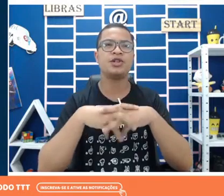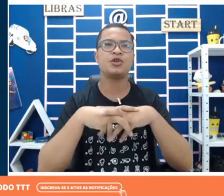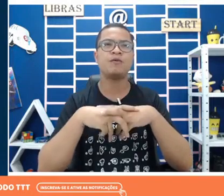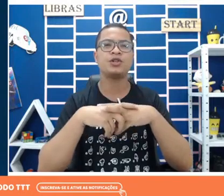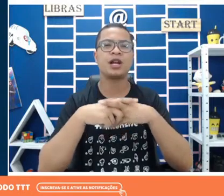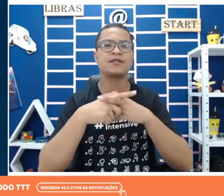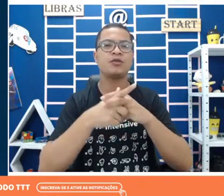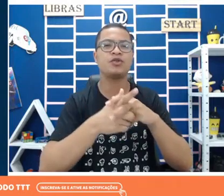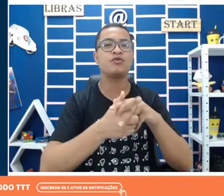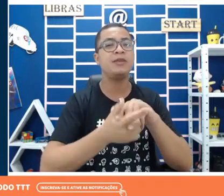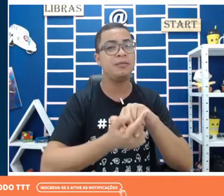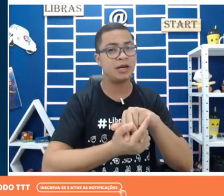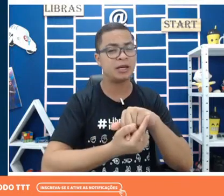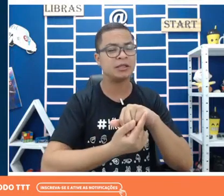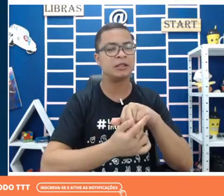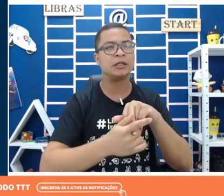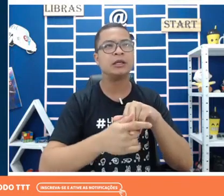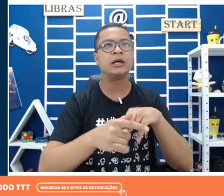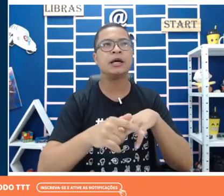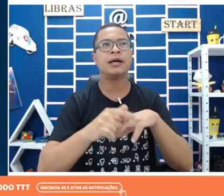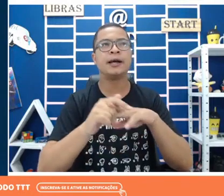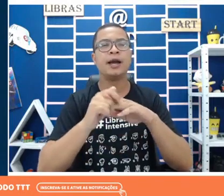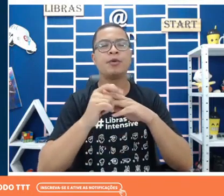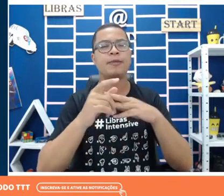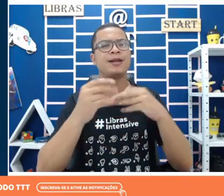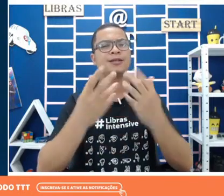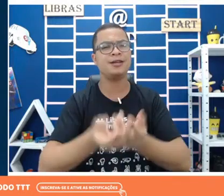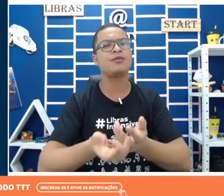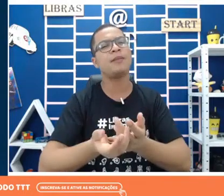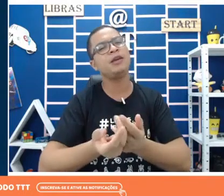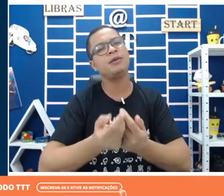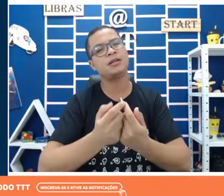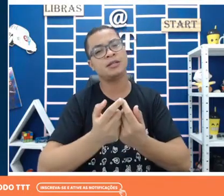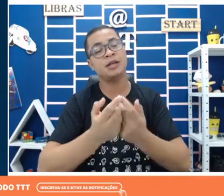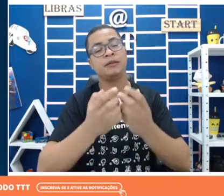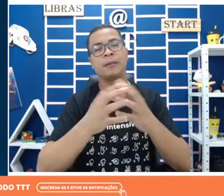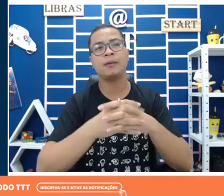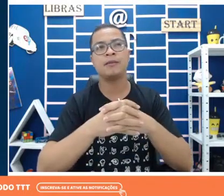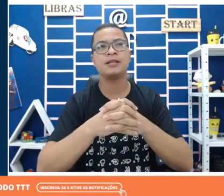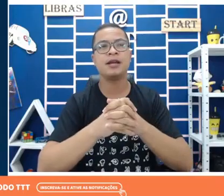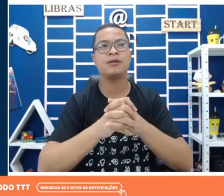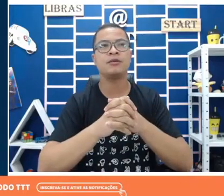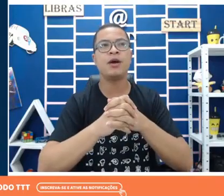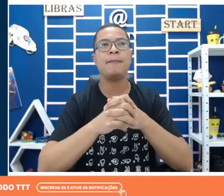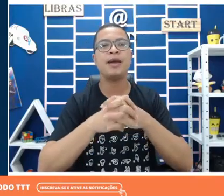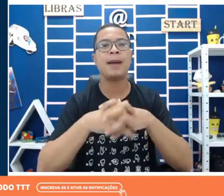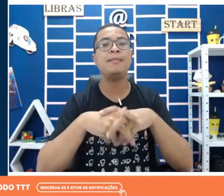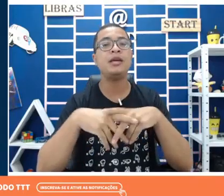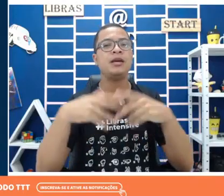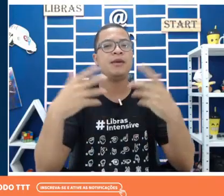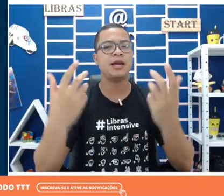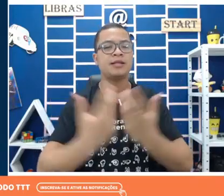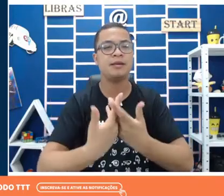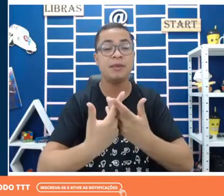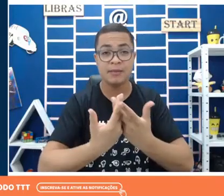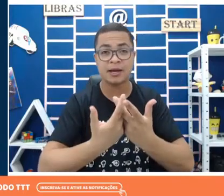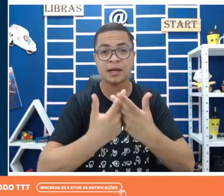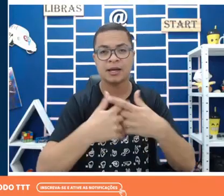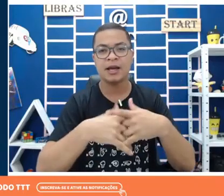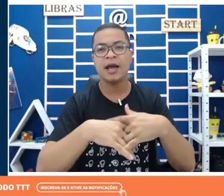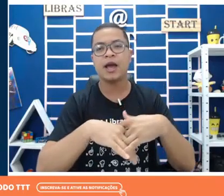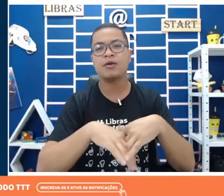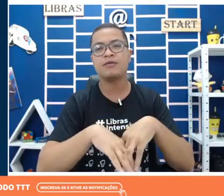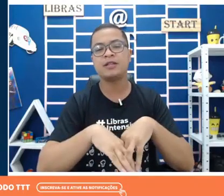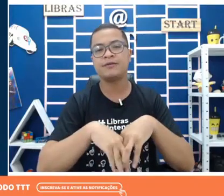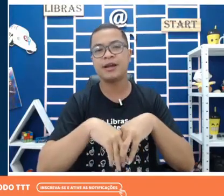Classificadores, muita gente confunde classificadores com mímica. Ele é muito parecido com a mímica, assim, mas ele não é bem a mímica em si.